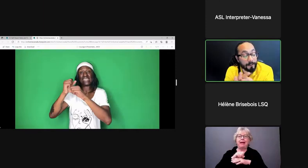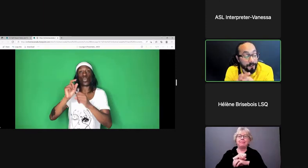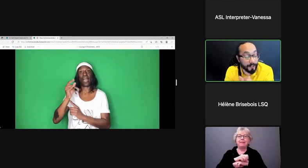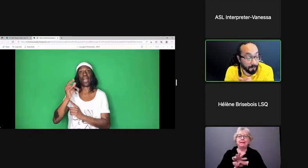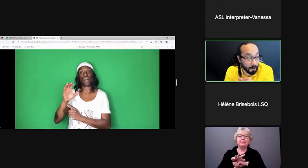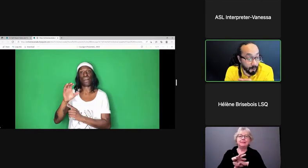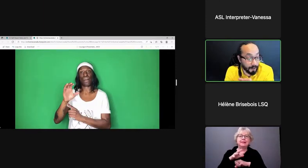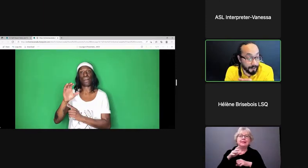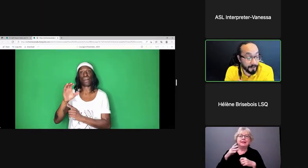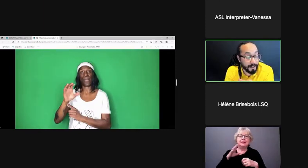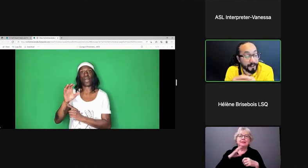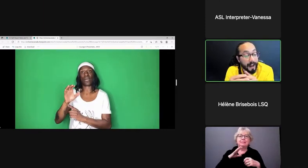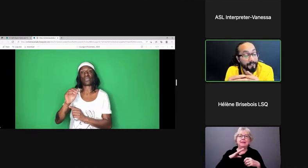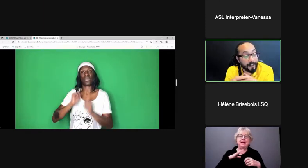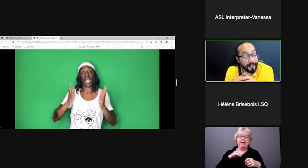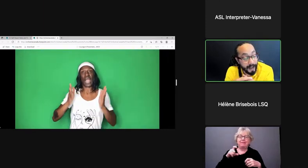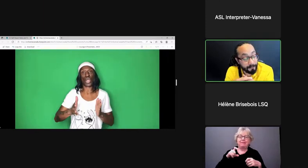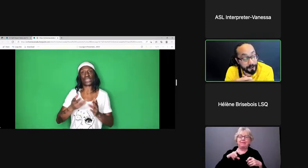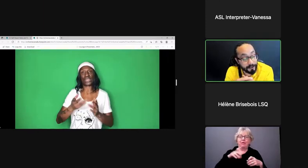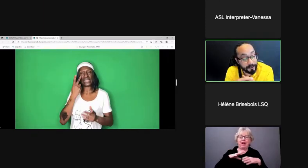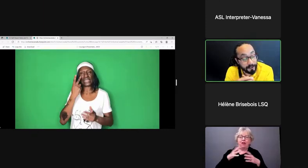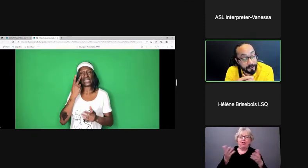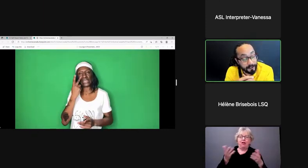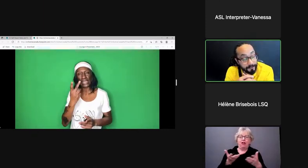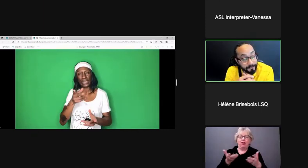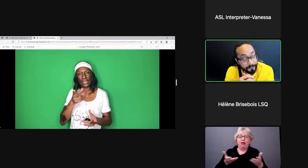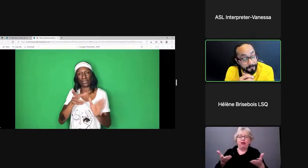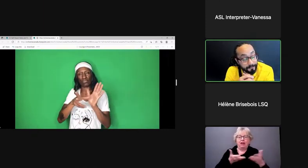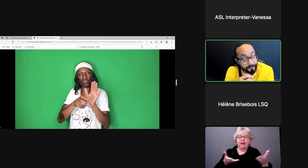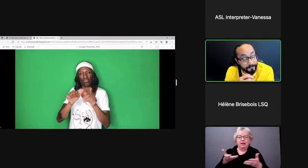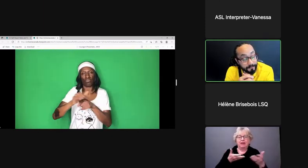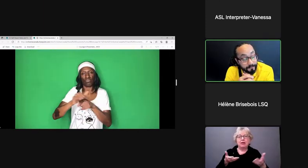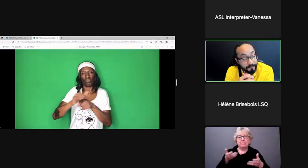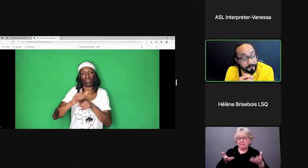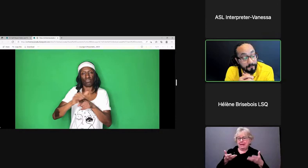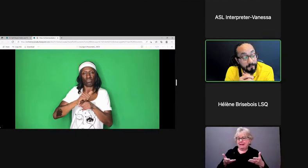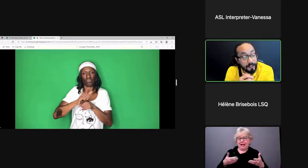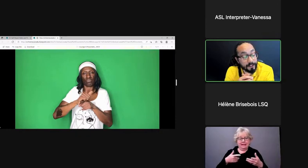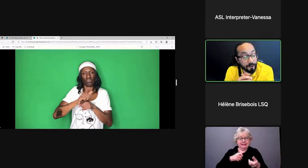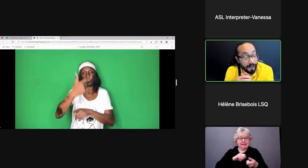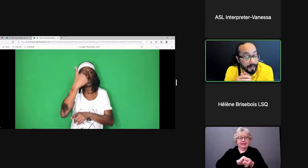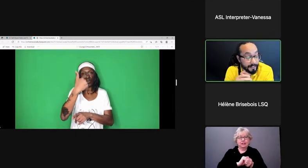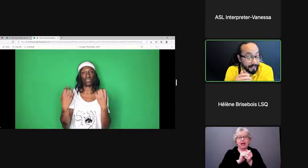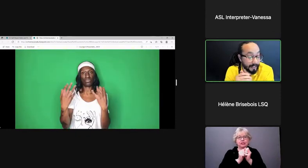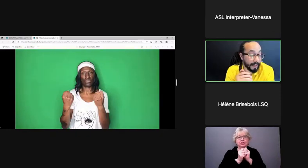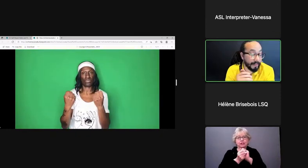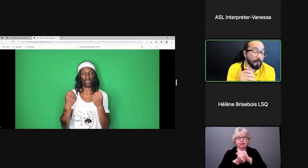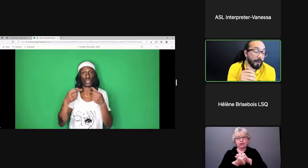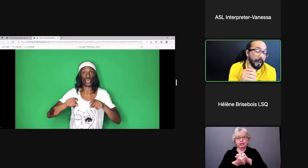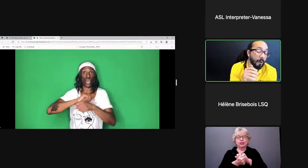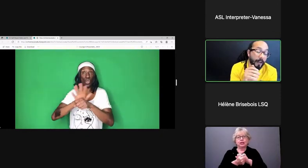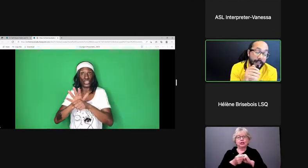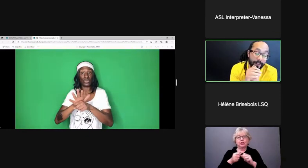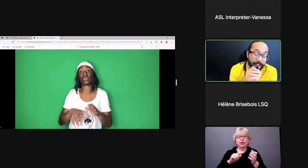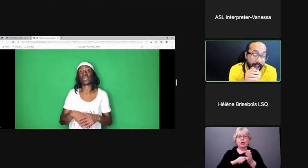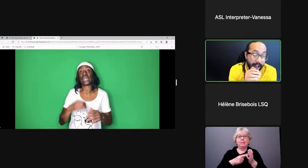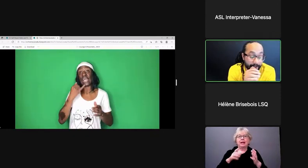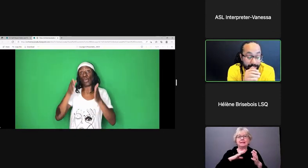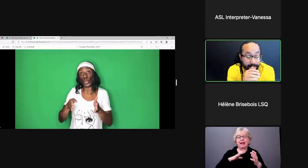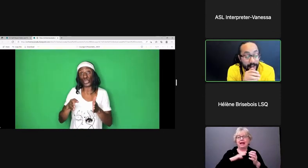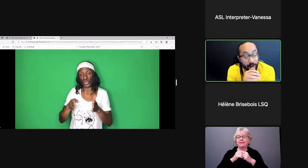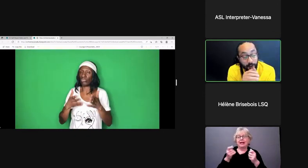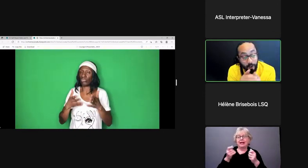pas en présentiel, mais nous sommes dans une période de transition, donc d'avoir des enregistrements et des sous-titres,